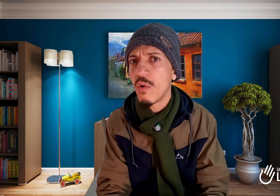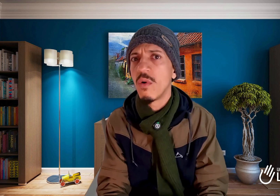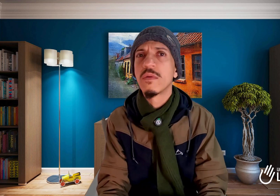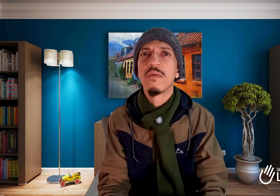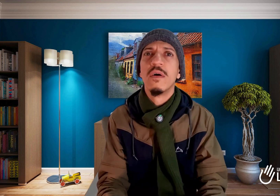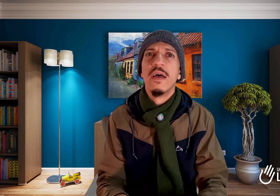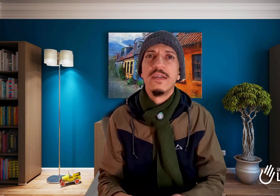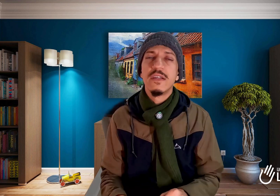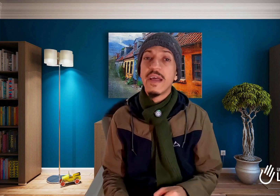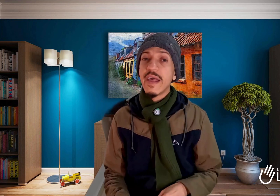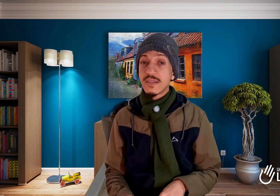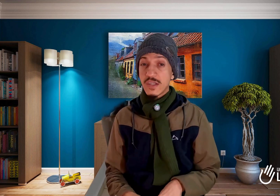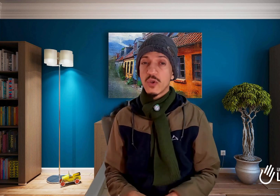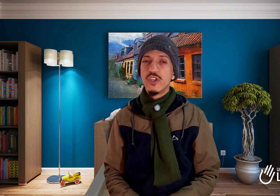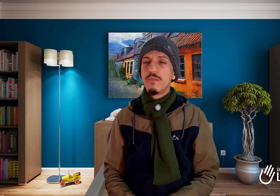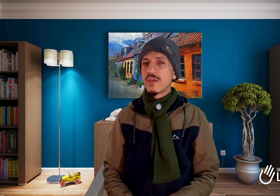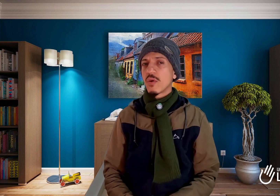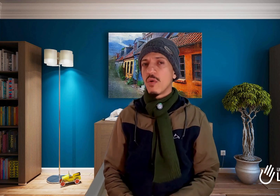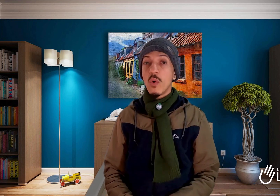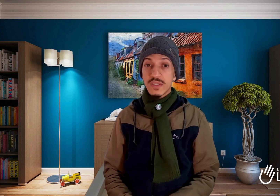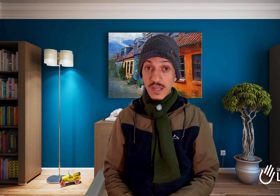encontro. Se tem estações de metrô, estações de